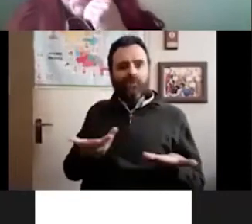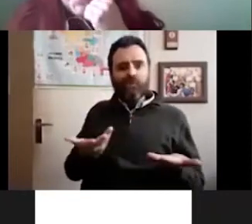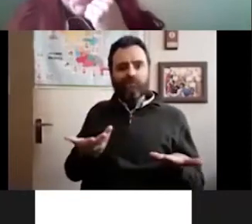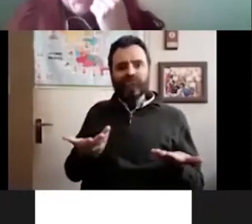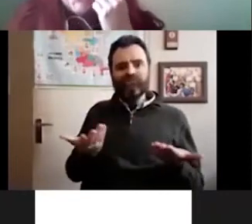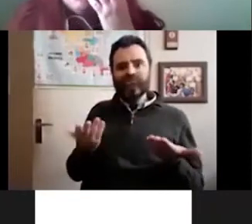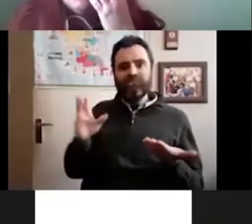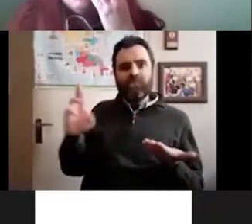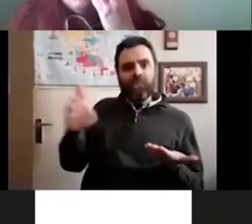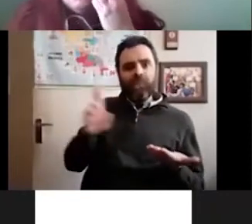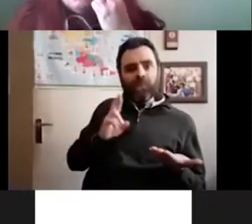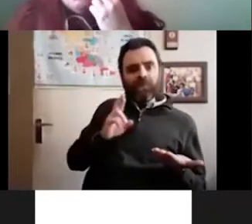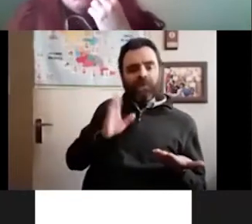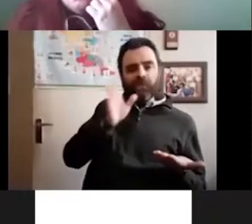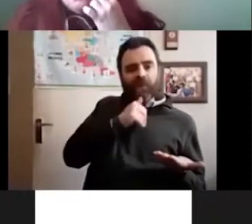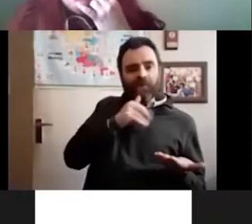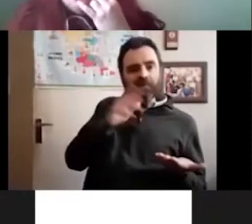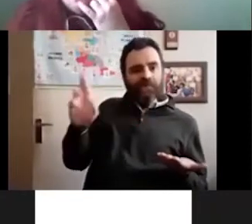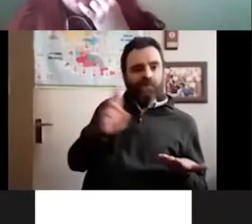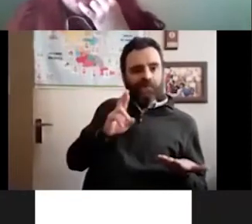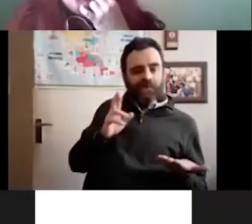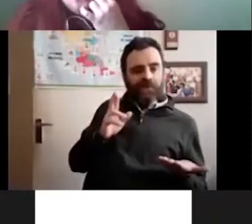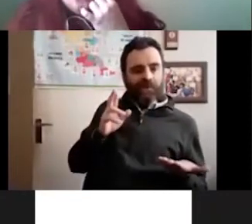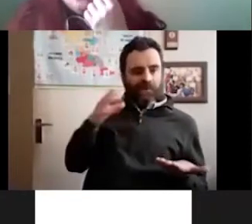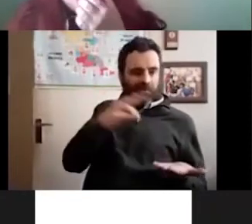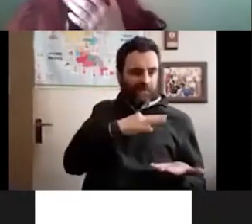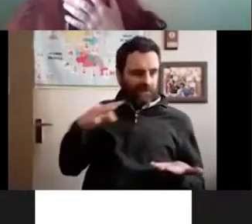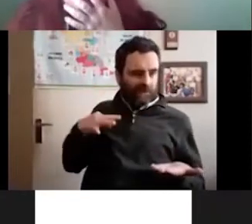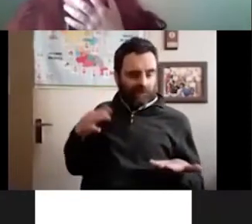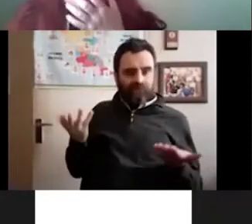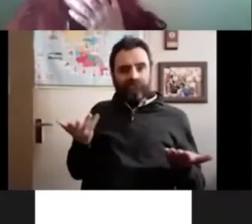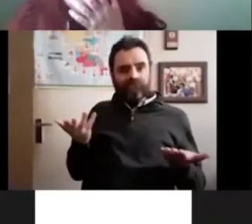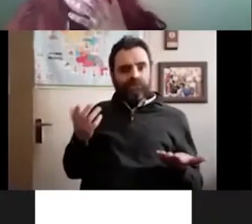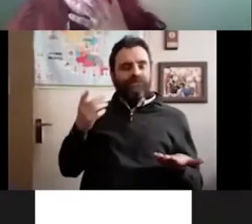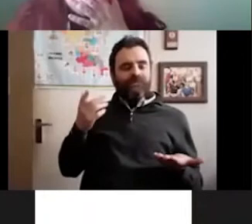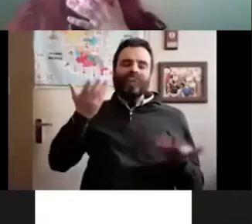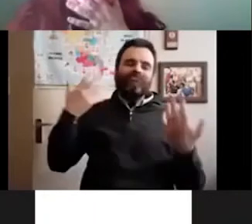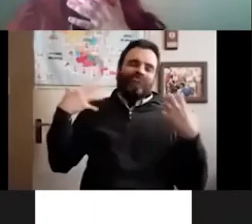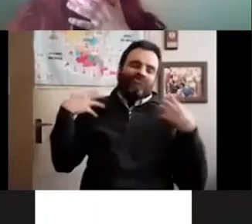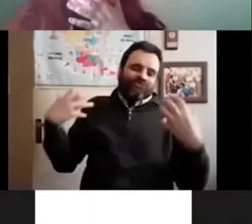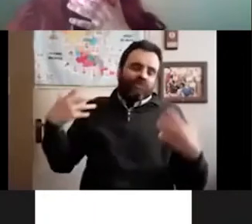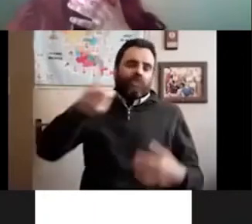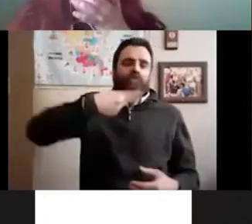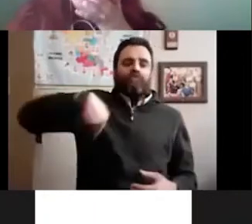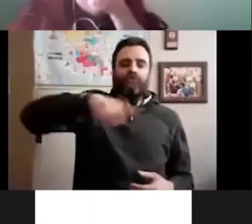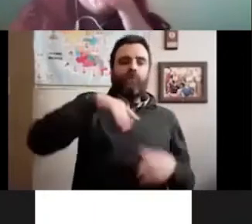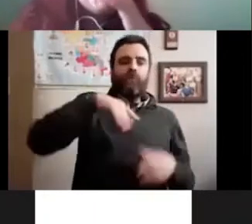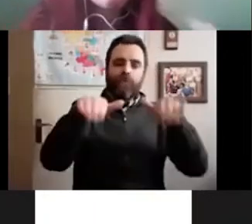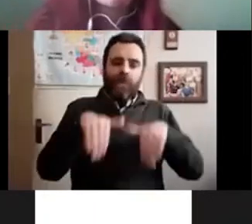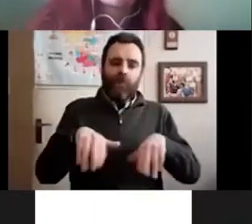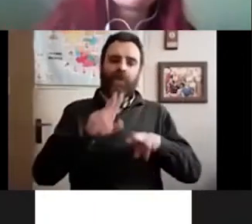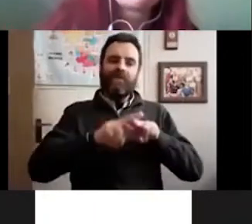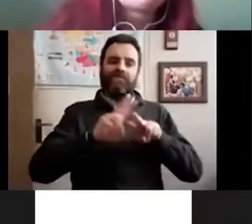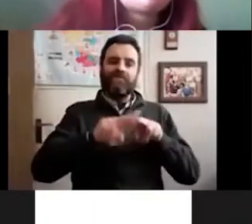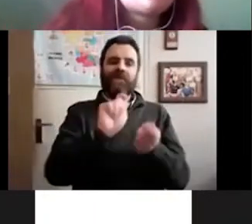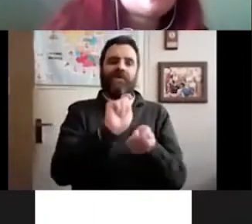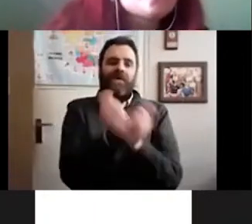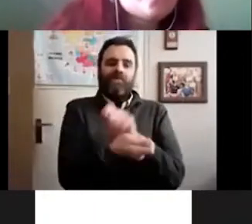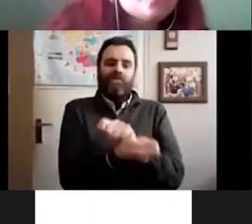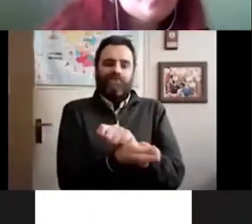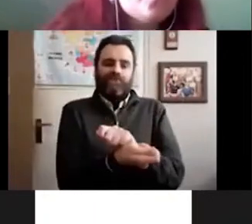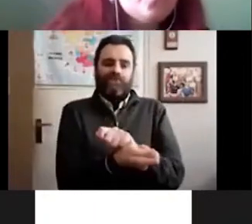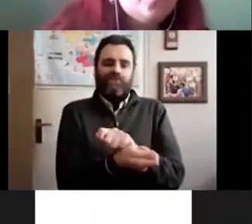todos los días de conectarse en Zoom. ¿Cuándo hay un descanso? No tenemos respuesta al respecto. ¿El ministerio qué dice? Entonces,